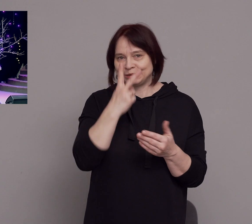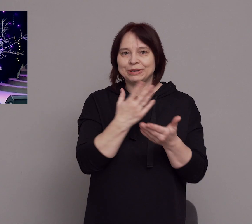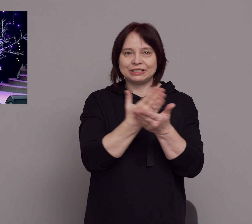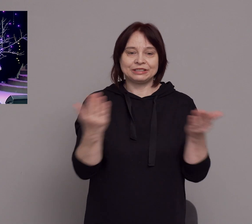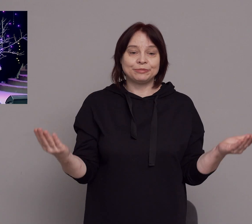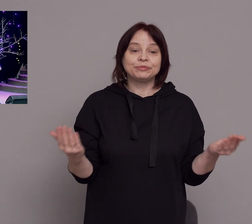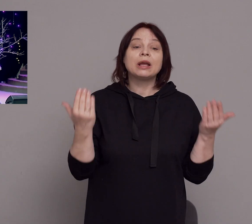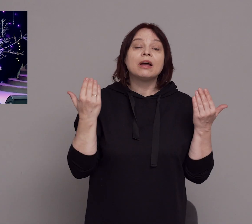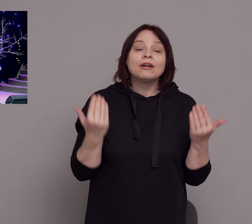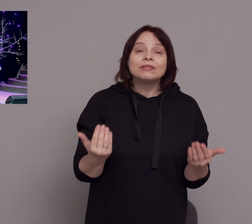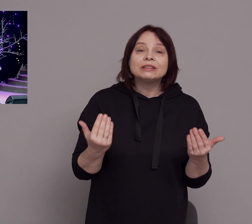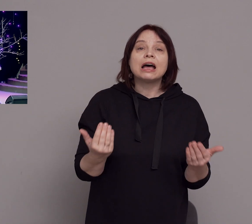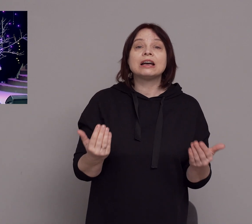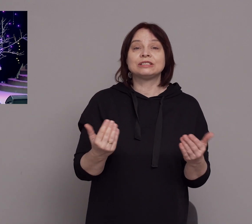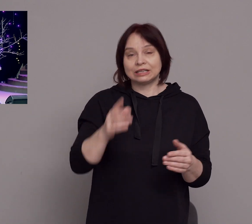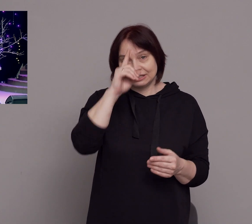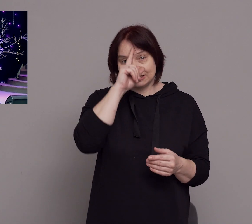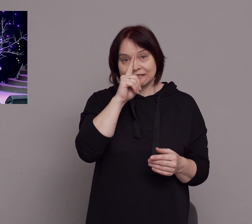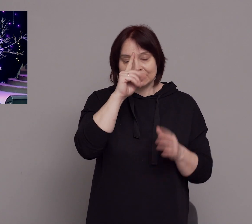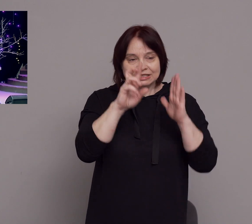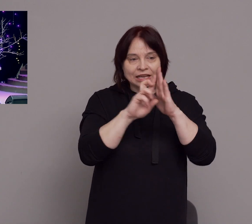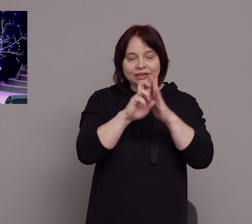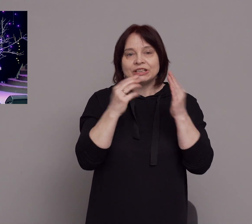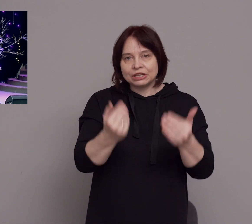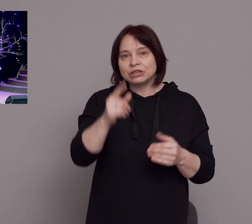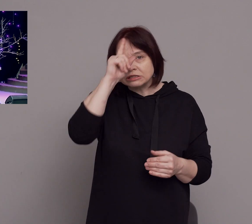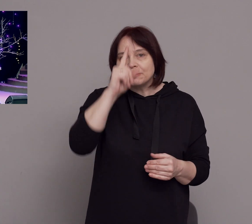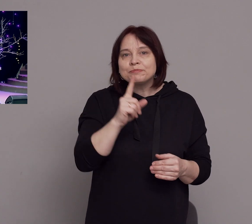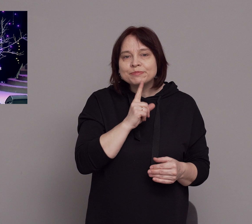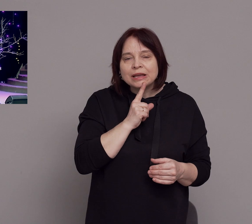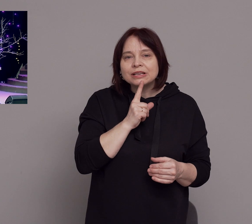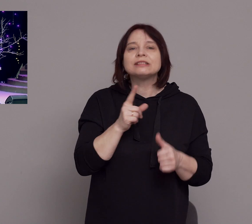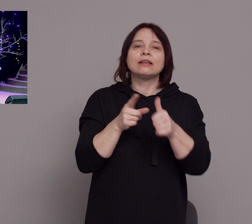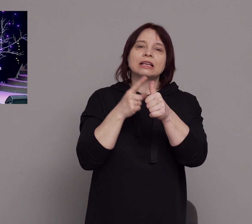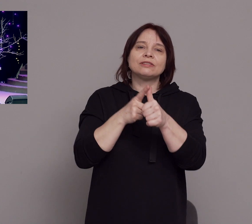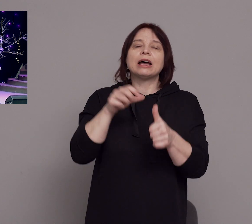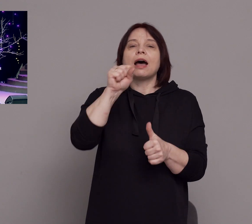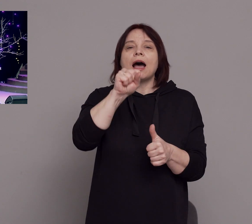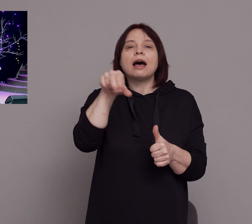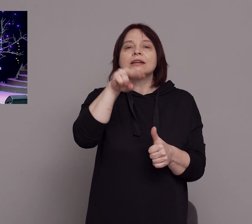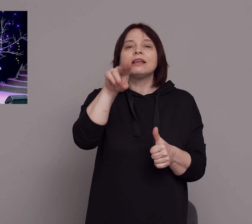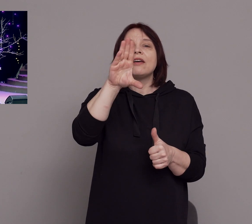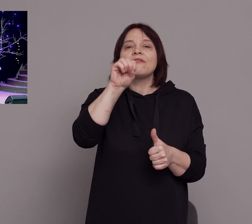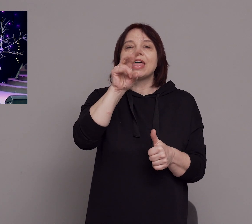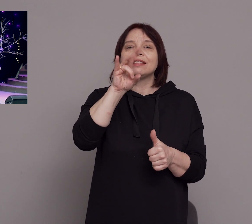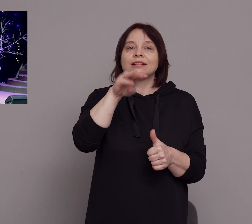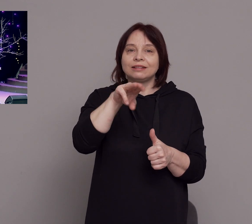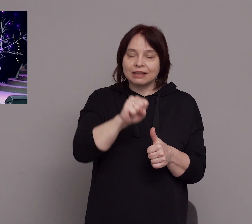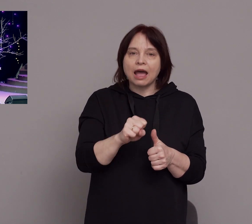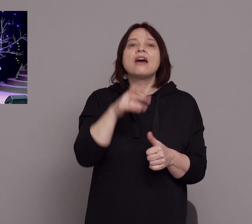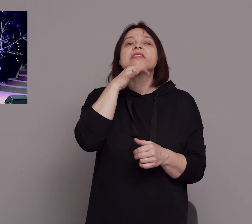церкви сейчас месяц Адвента. Адвент – это время ожидания и подготовки к Рождеству.